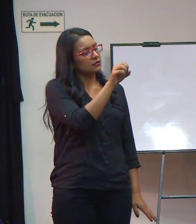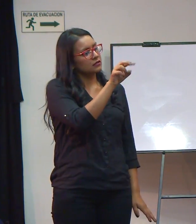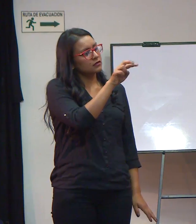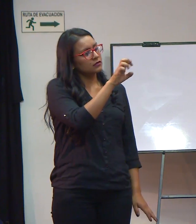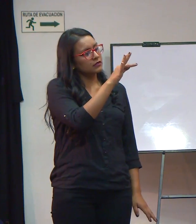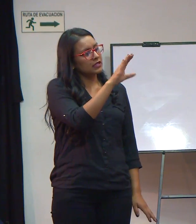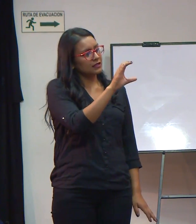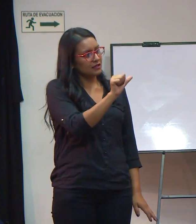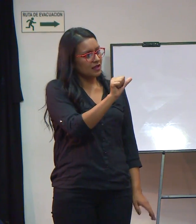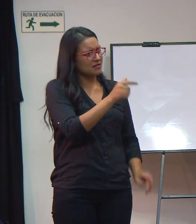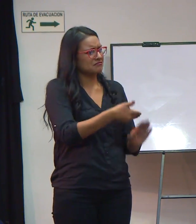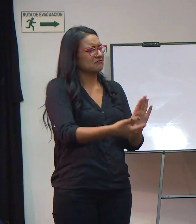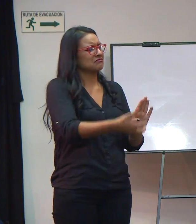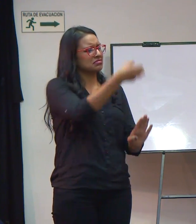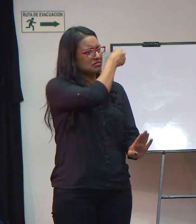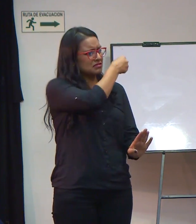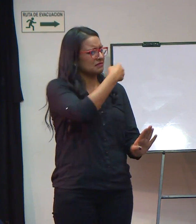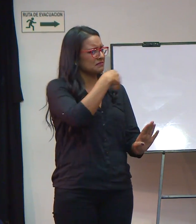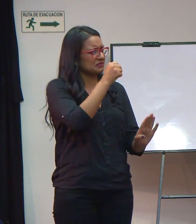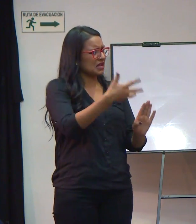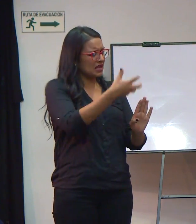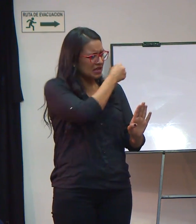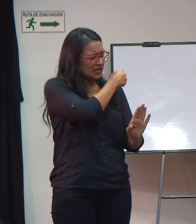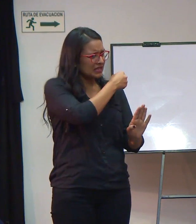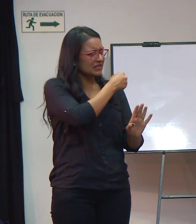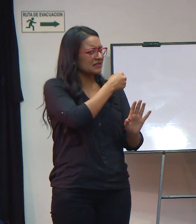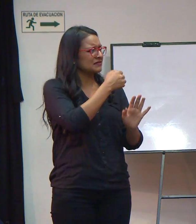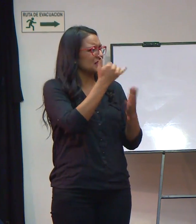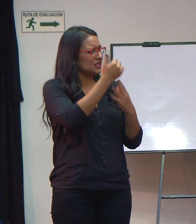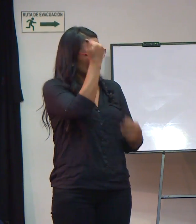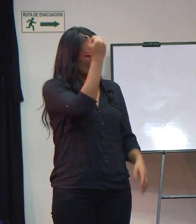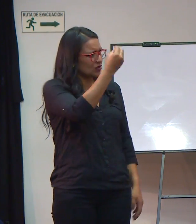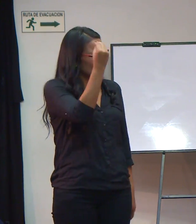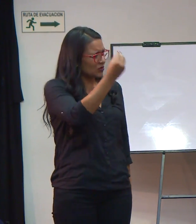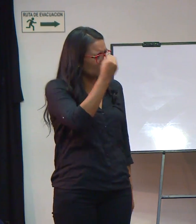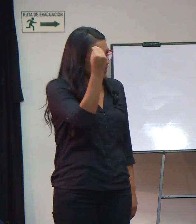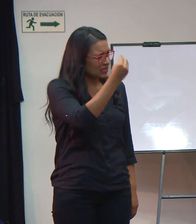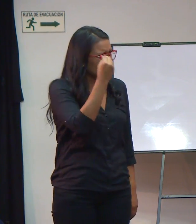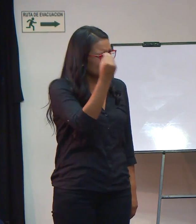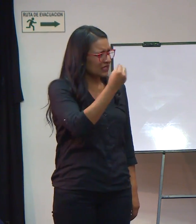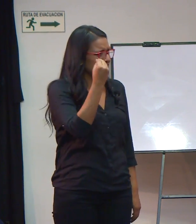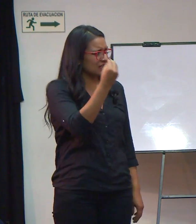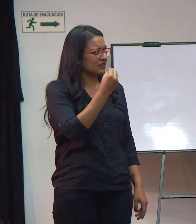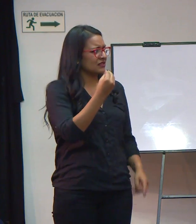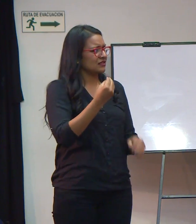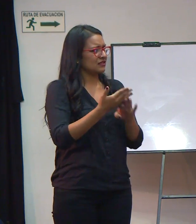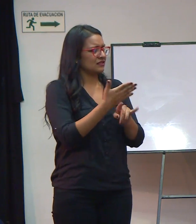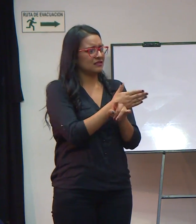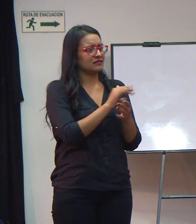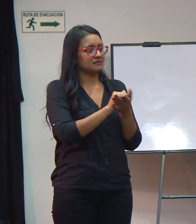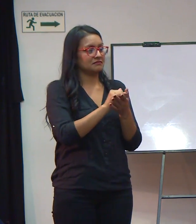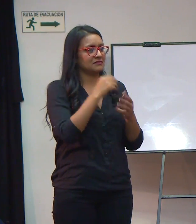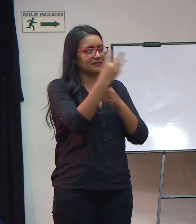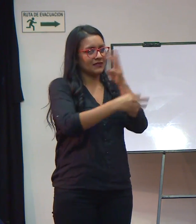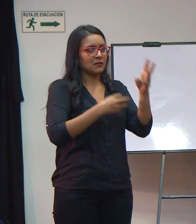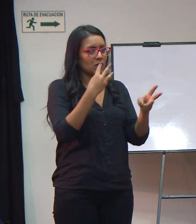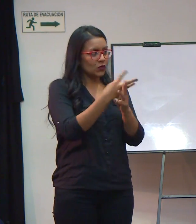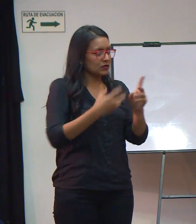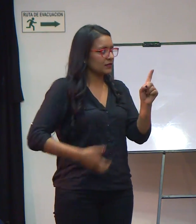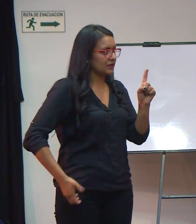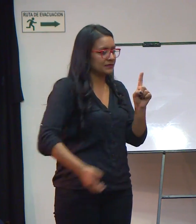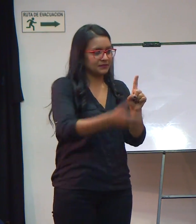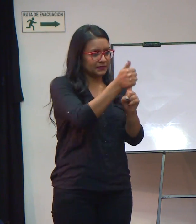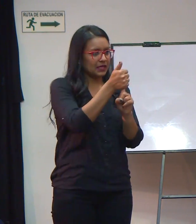de Lenin, donde, o sea, muchas ideologías, muchas políticas que se hubo en el mundo para llegar a lo